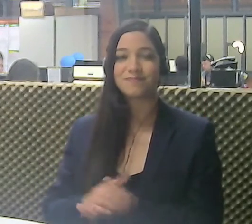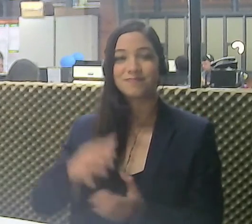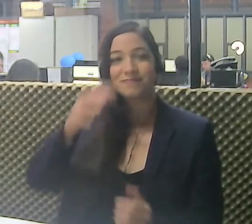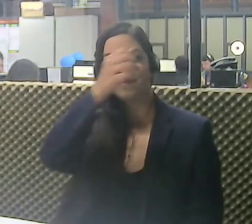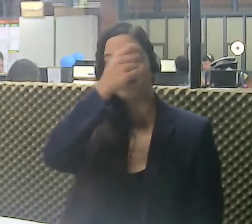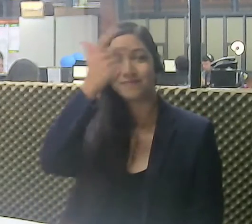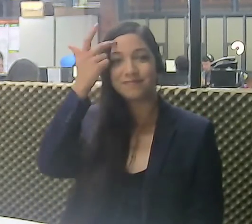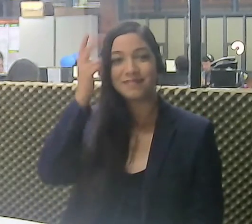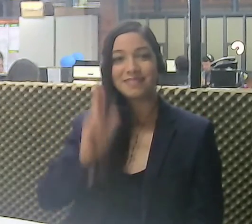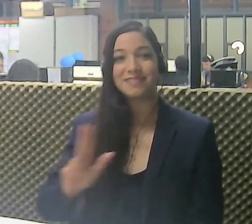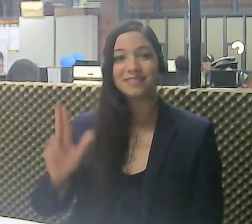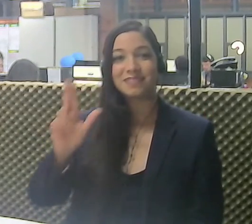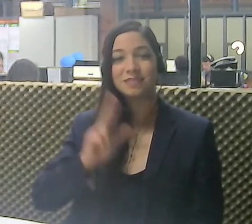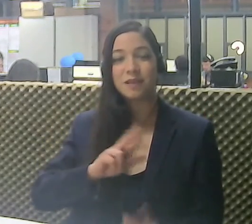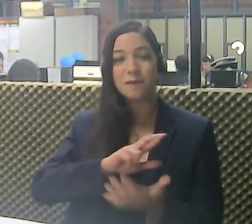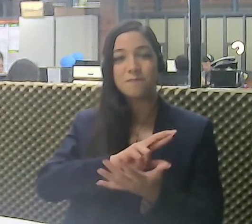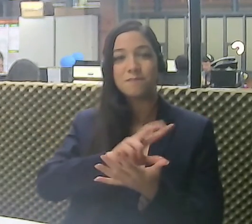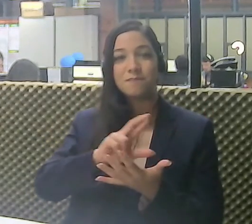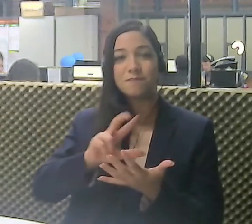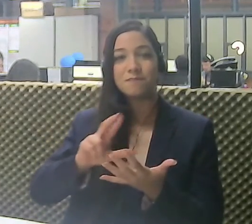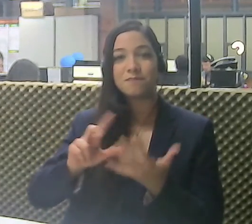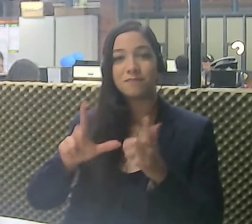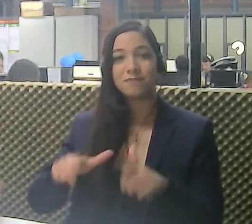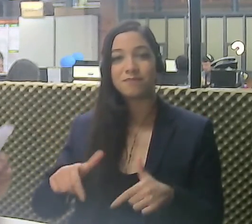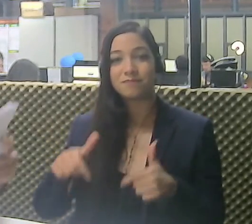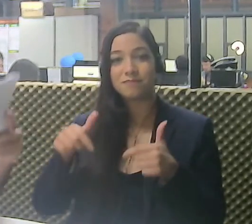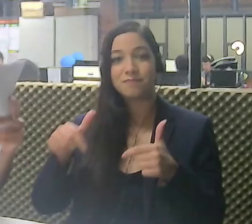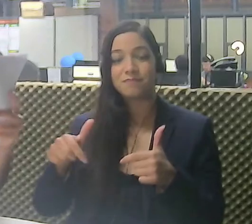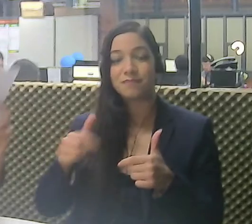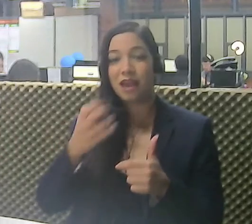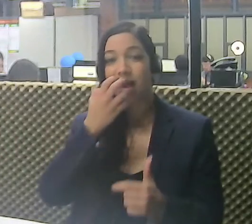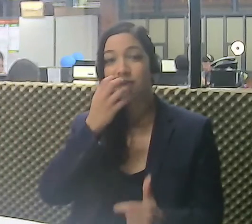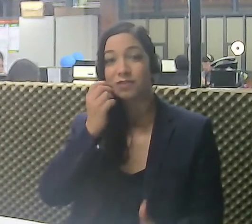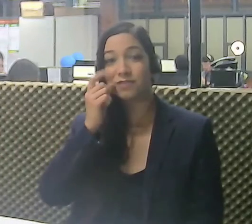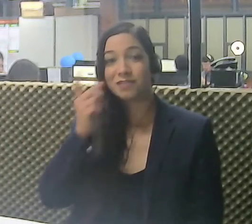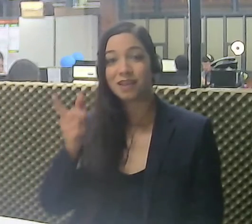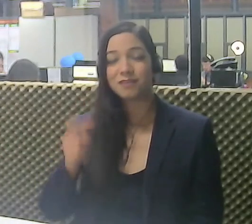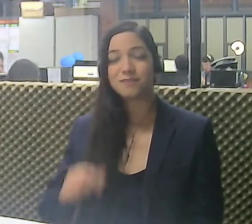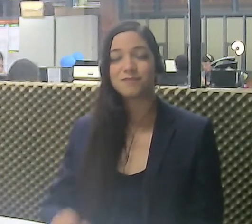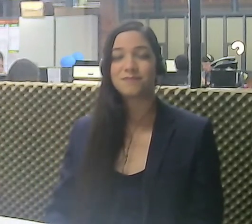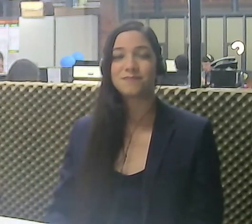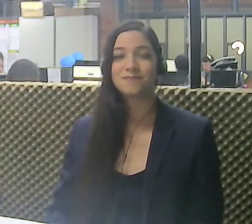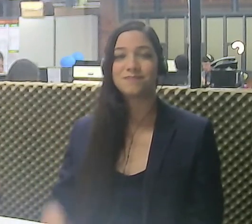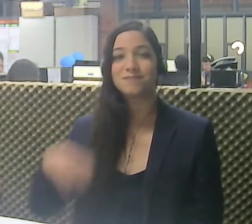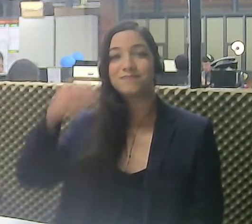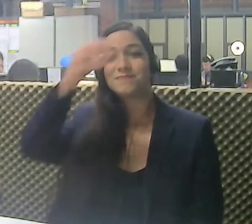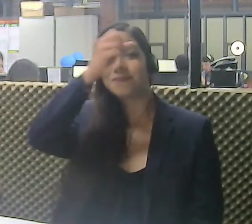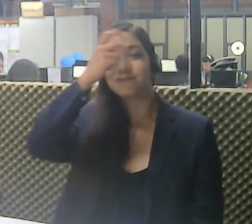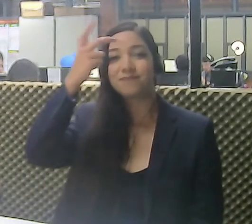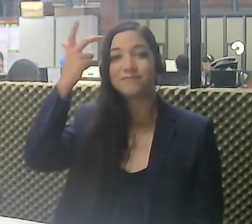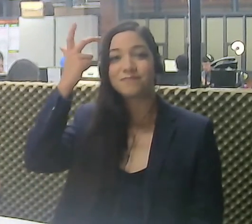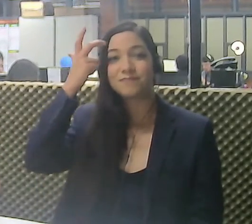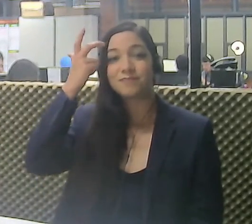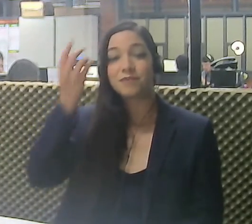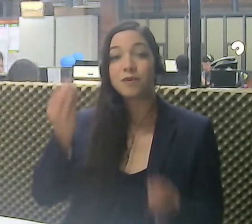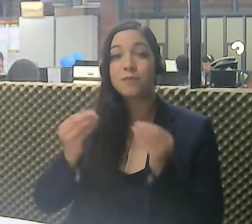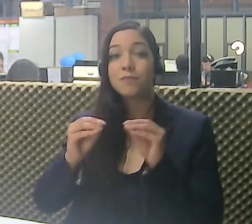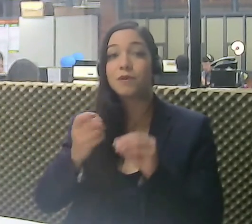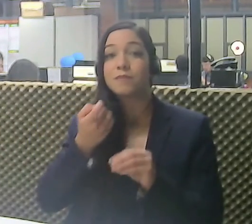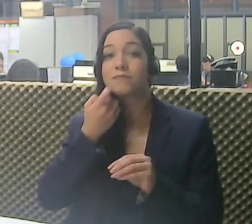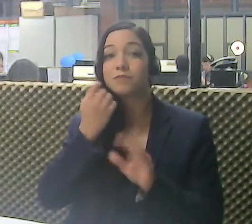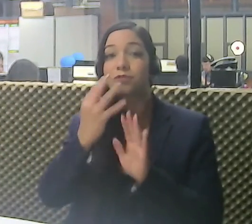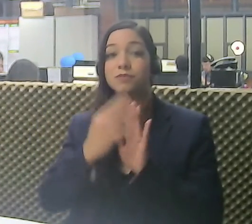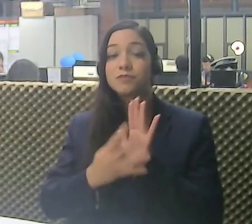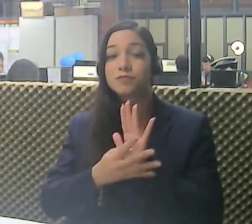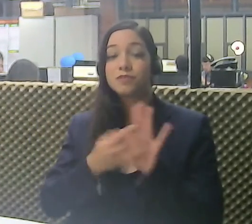Prefeitura de Uberlândia realiza diversas ações em prol dos animais. Prefeitura inclui peixe na alimentação escolar